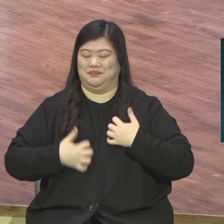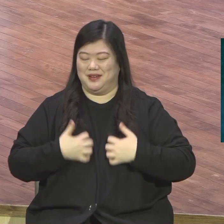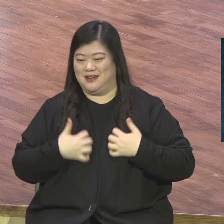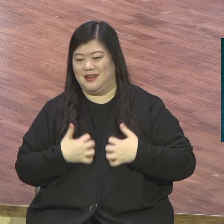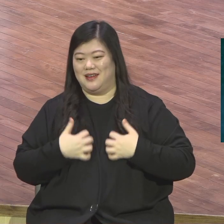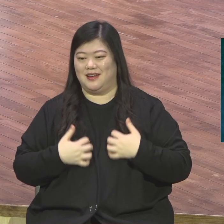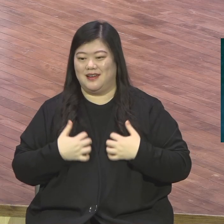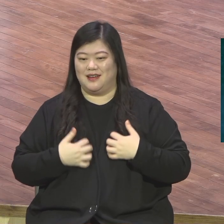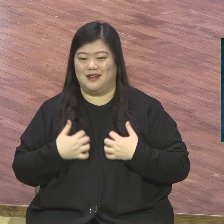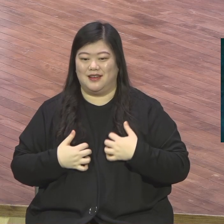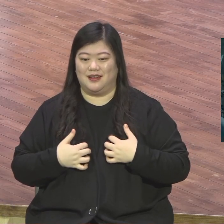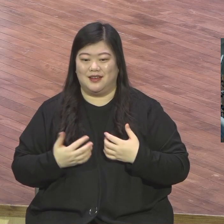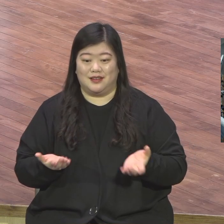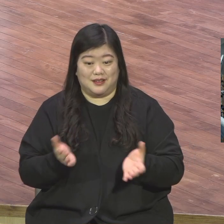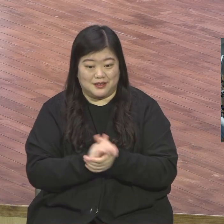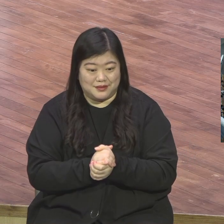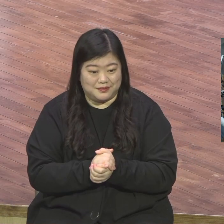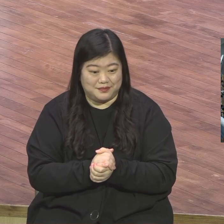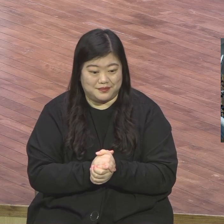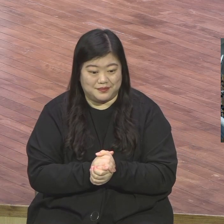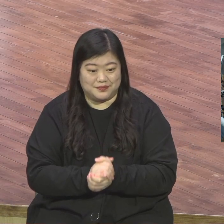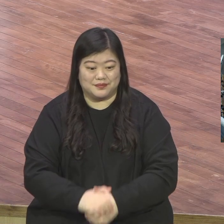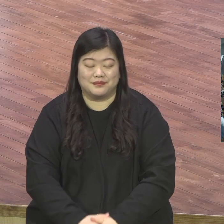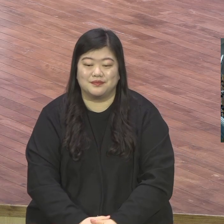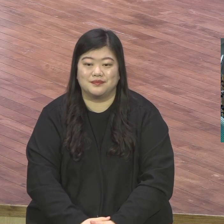즐거워하느니라. 아멘.